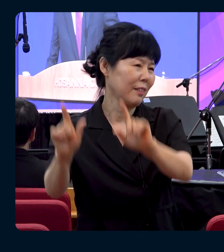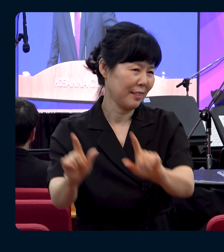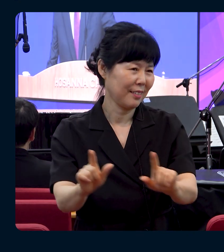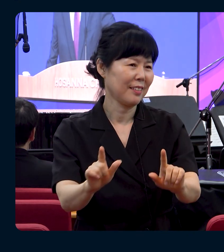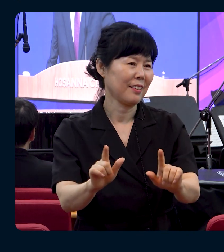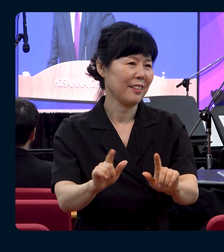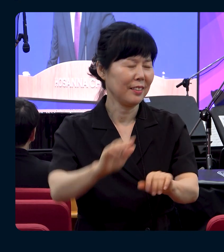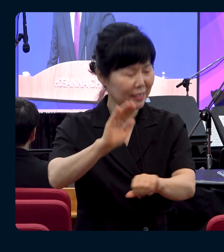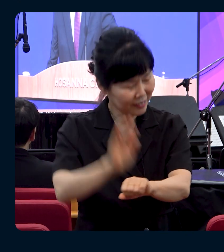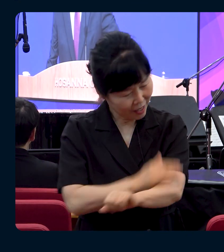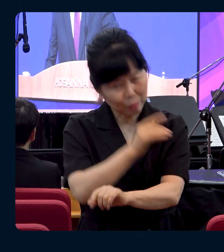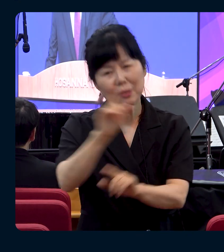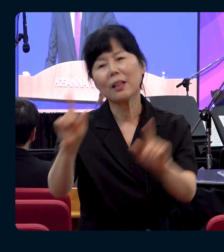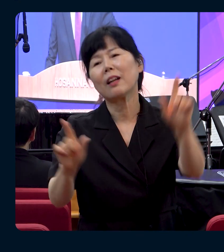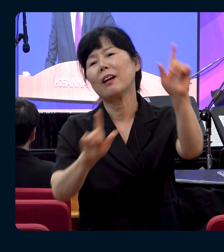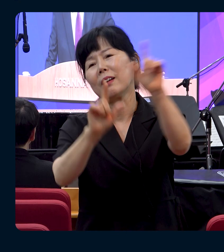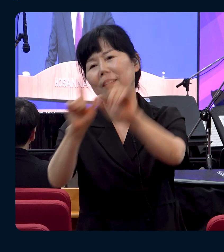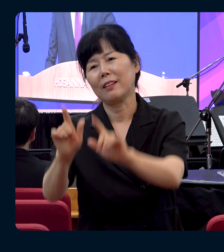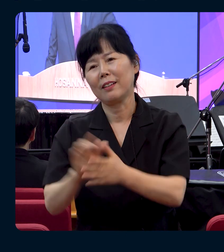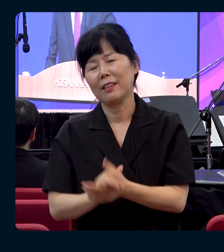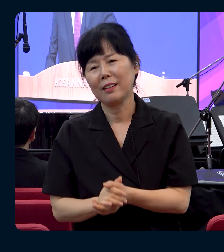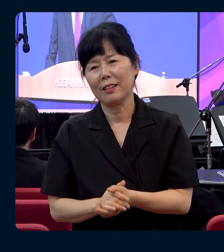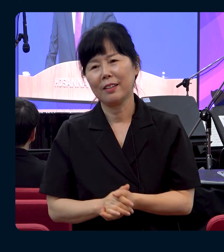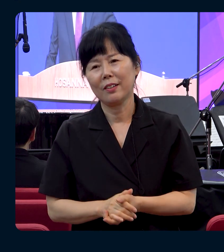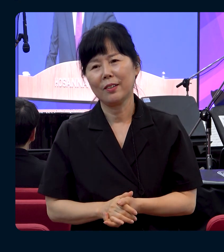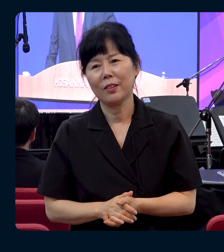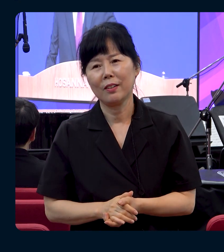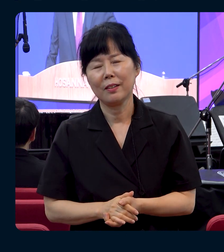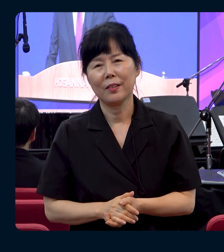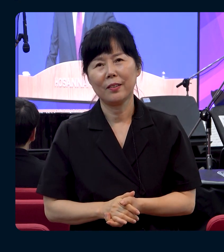얘기죠. 그렇게 살면 안 된다, 그 말입니다.